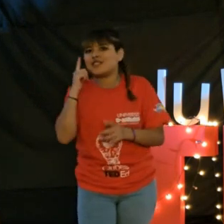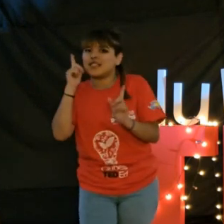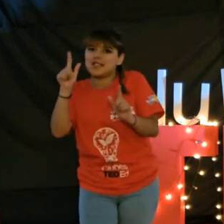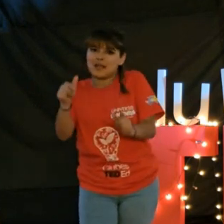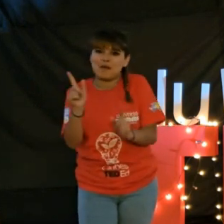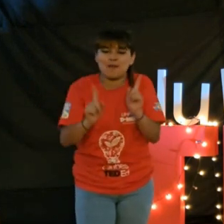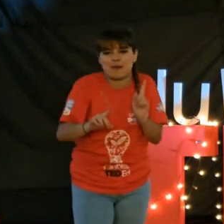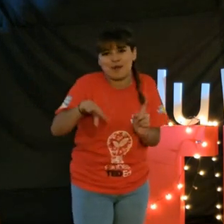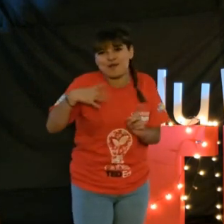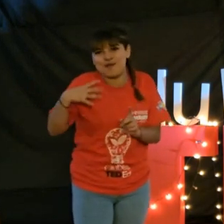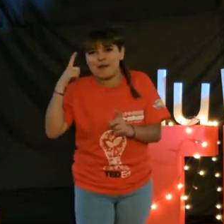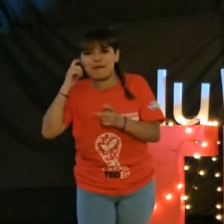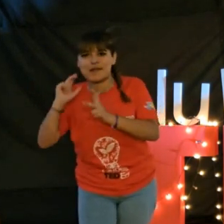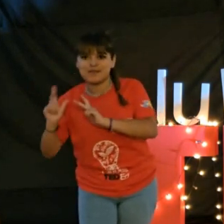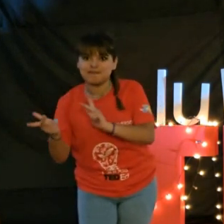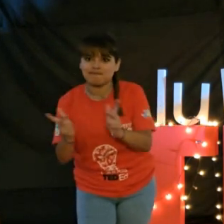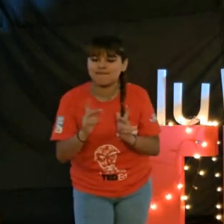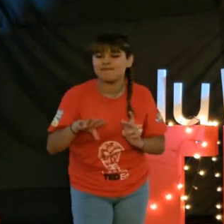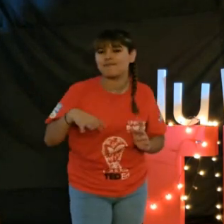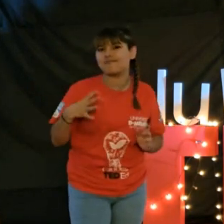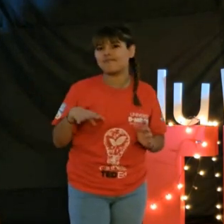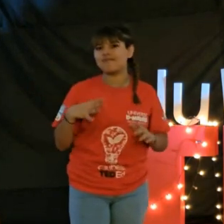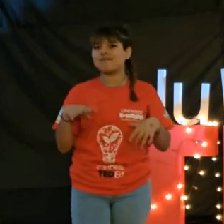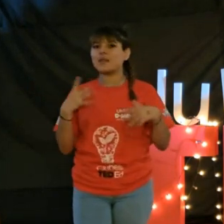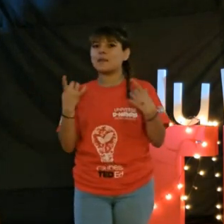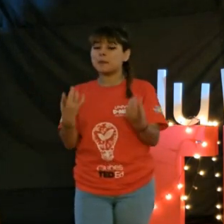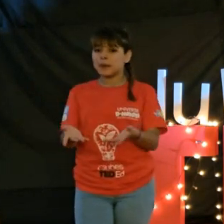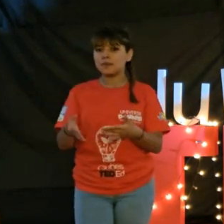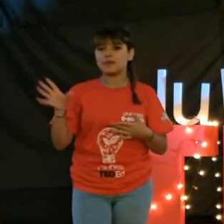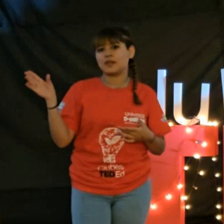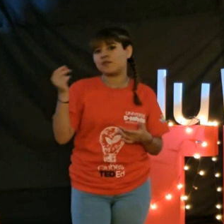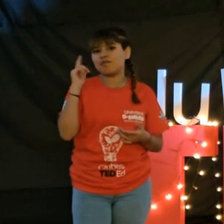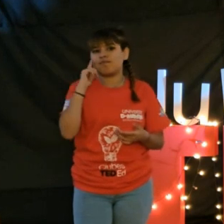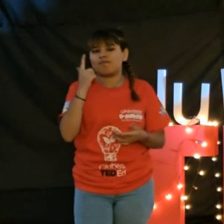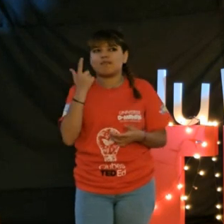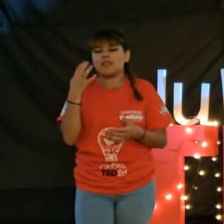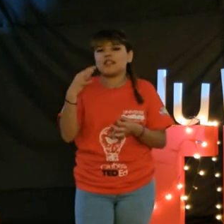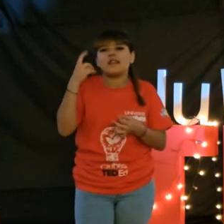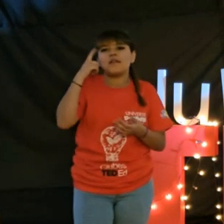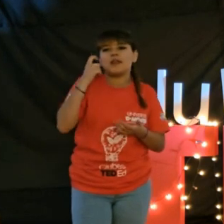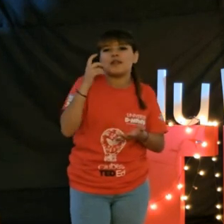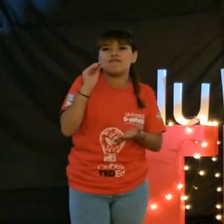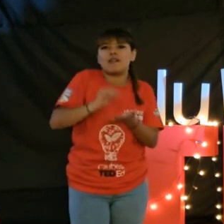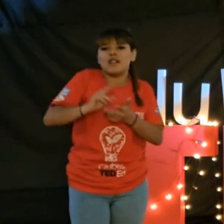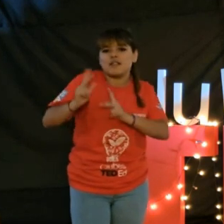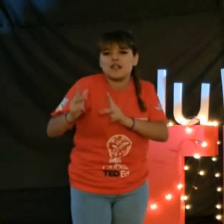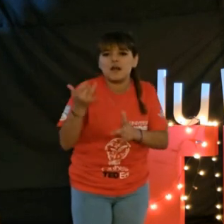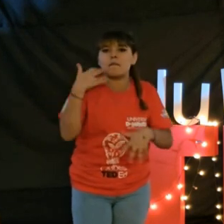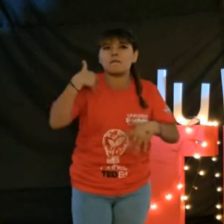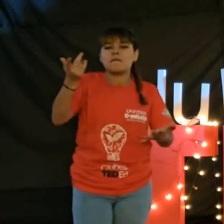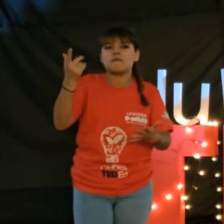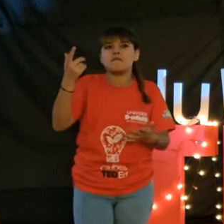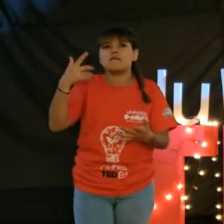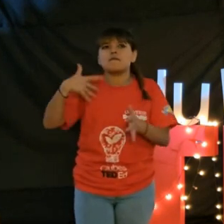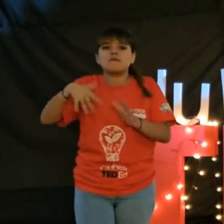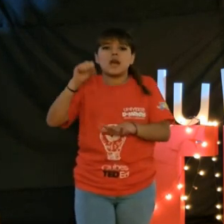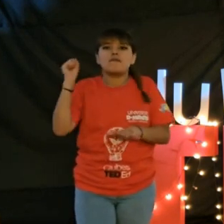es muy importante para nosotros y para que también los pasanos oyentes aprendan y conozcan un poco más sobre la lengua de